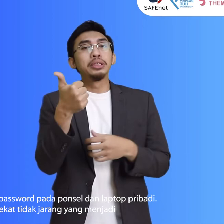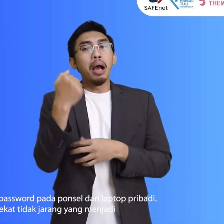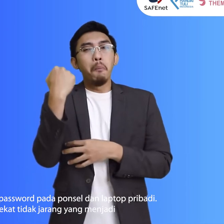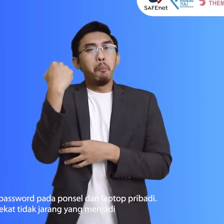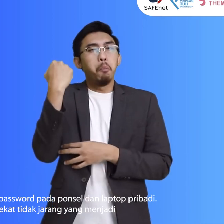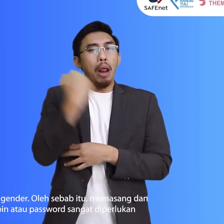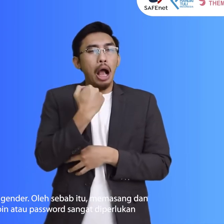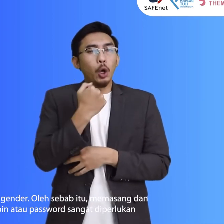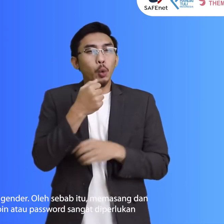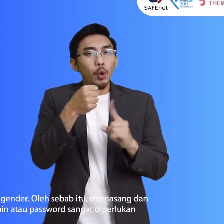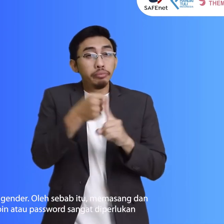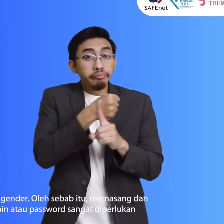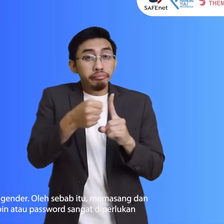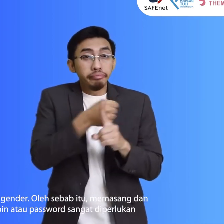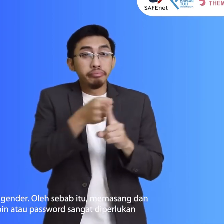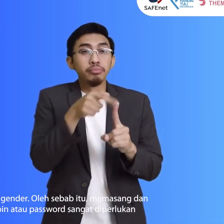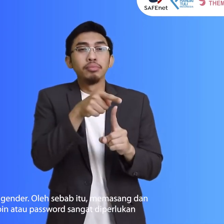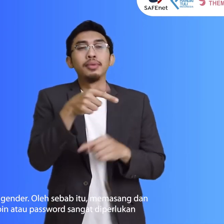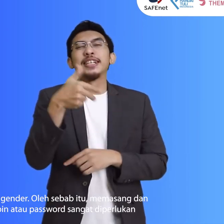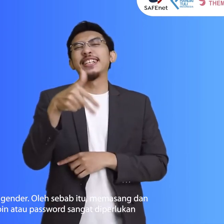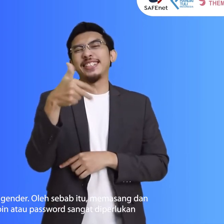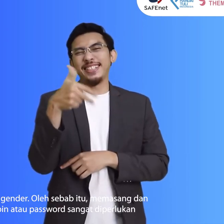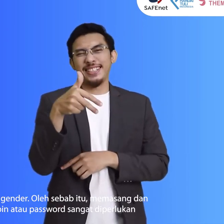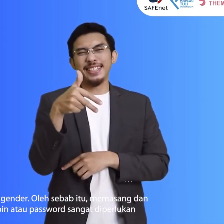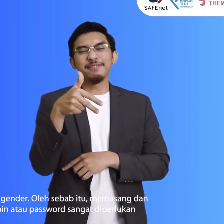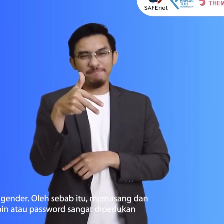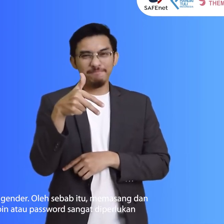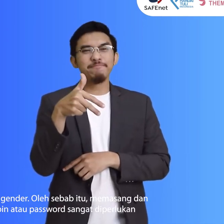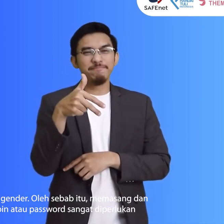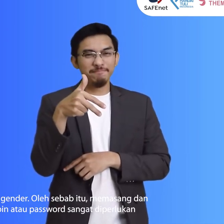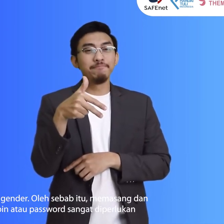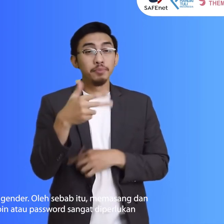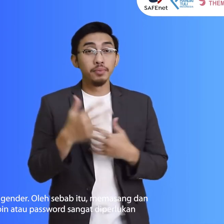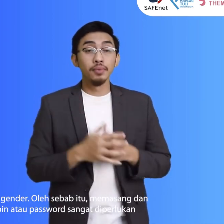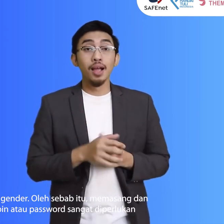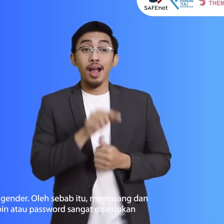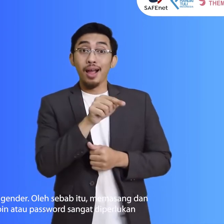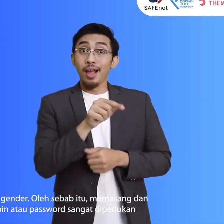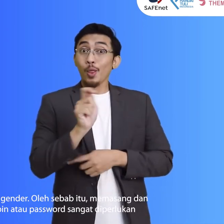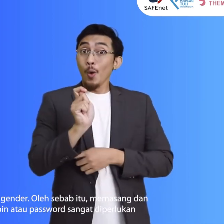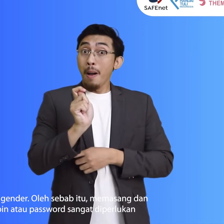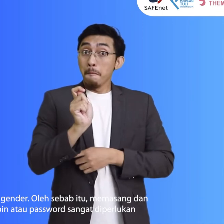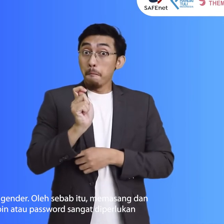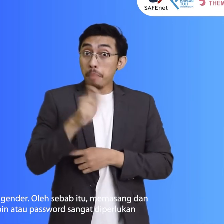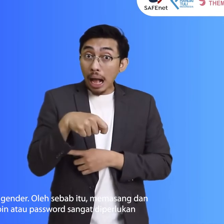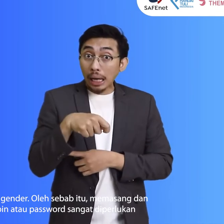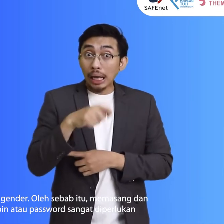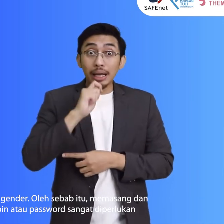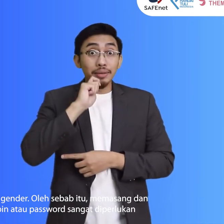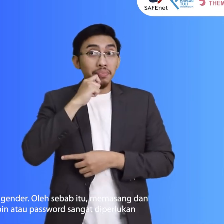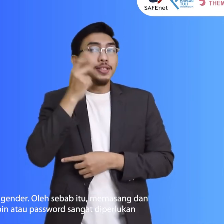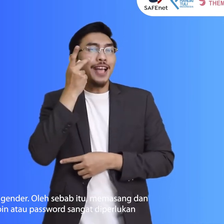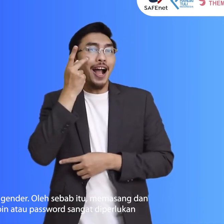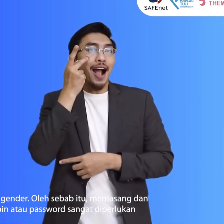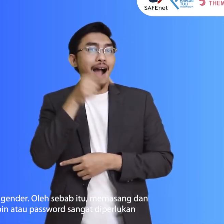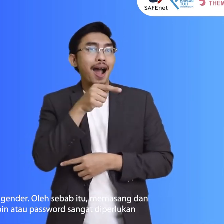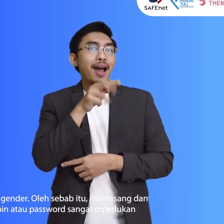tidak jarang yang menjadi pelaku kekerasan berbasis gender Oleh sebab itu memasang dan menjaga